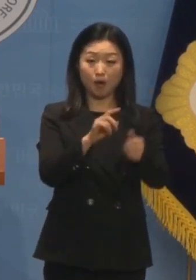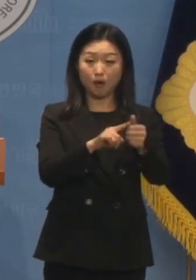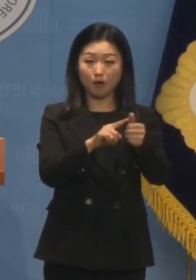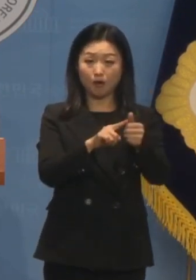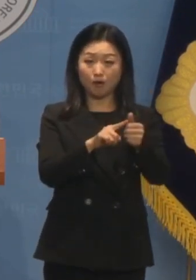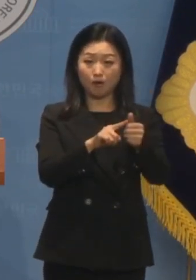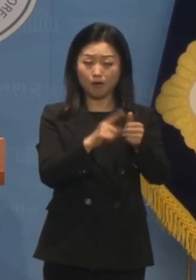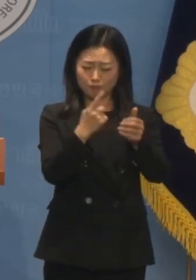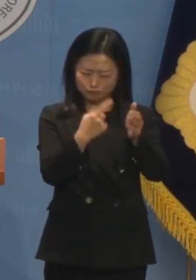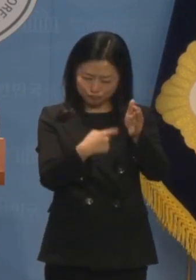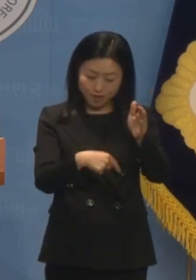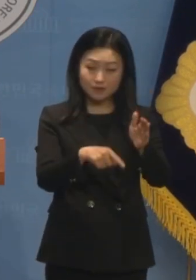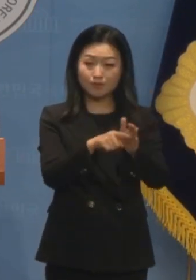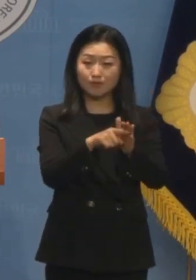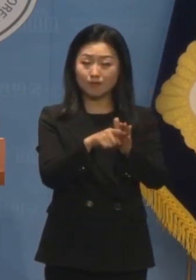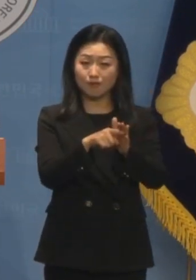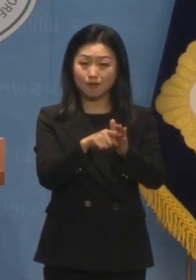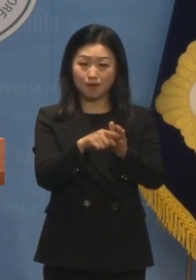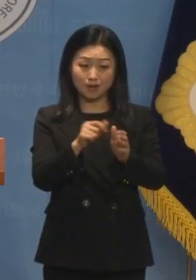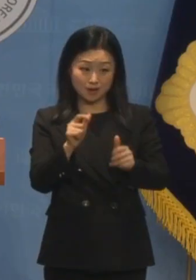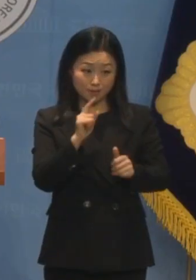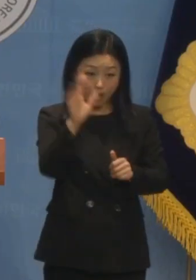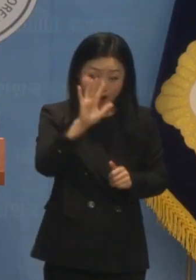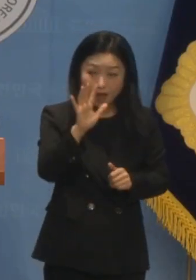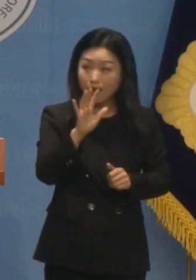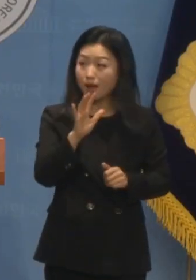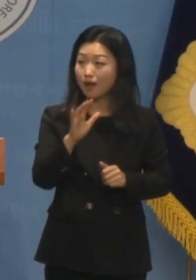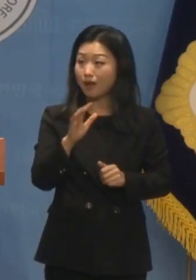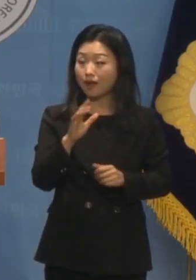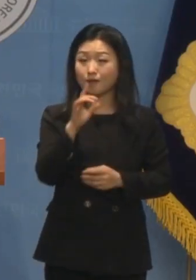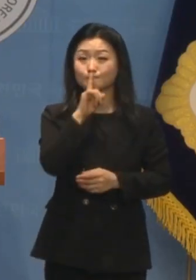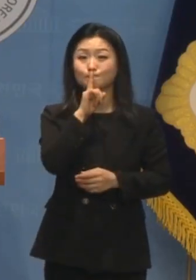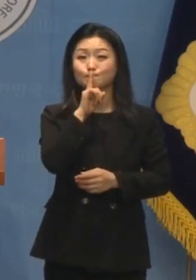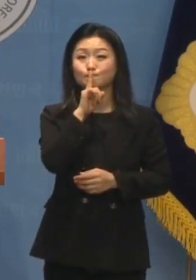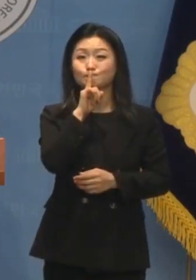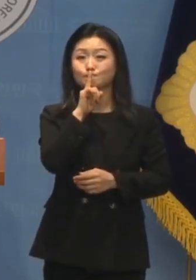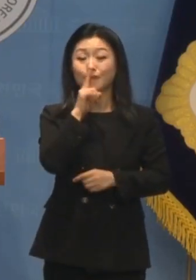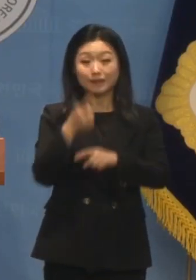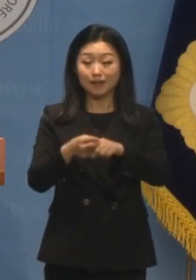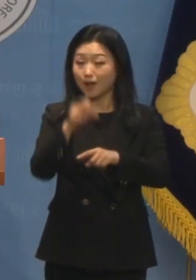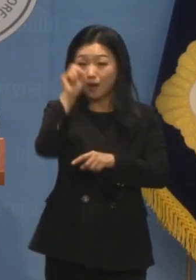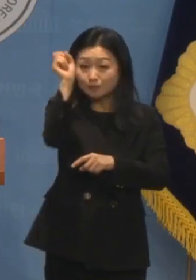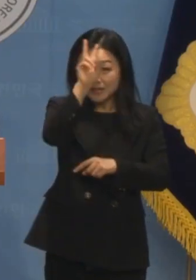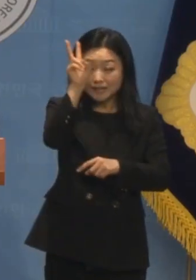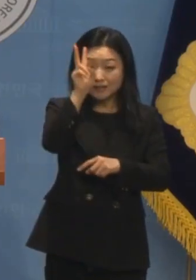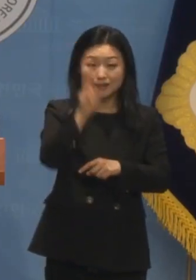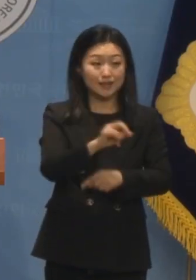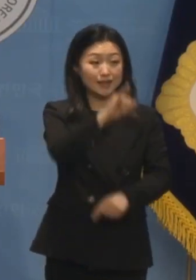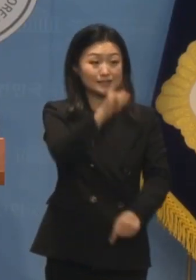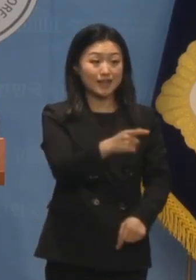전혀다르게을고 그무슨 대응도 하지 못했습니다 그러더니 이제 다시